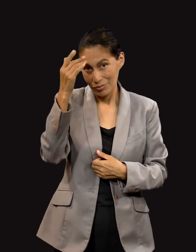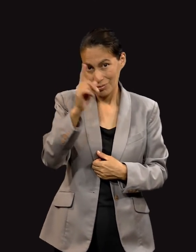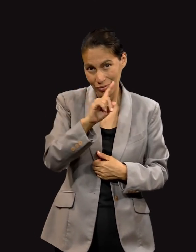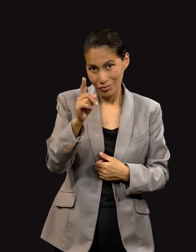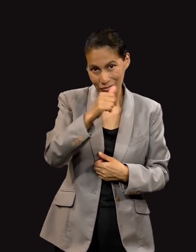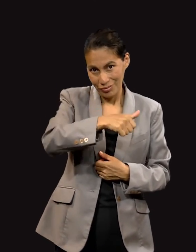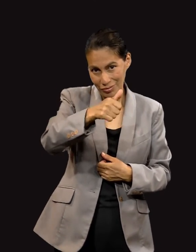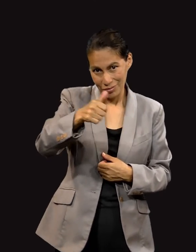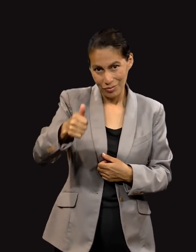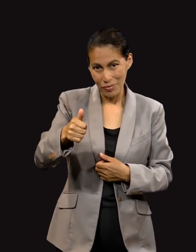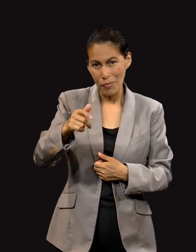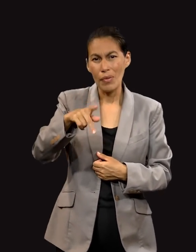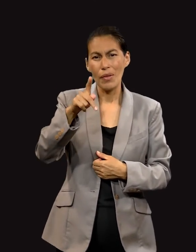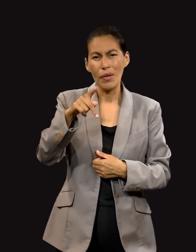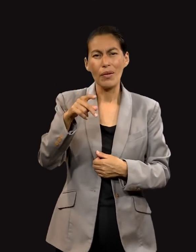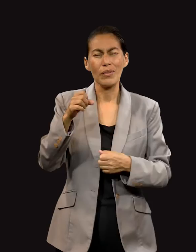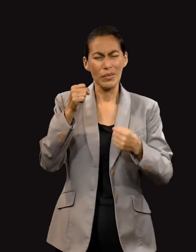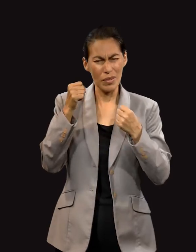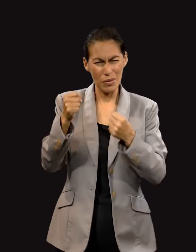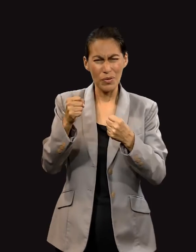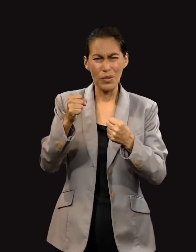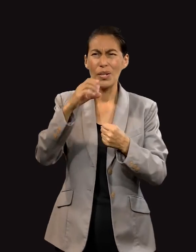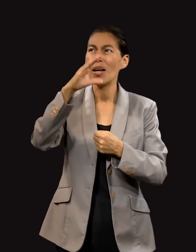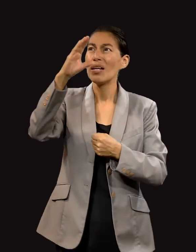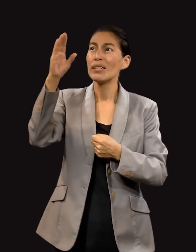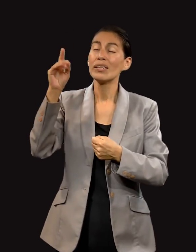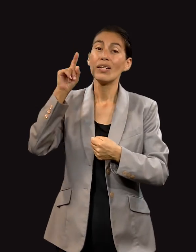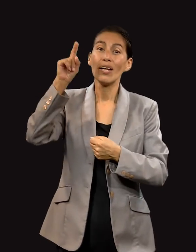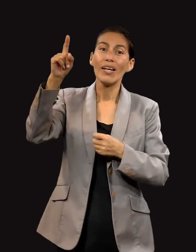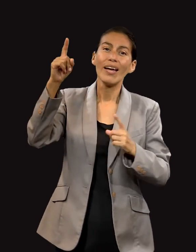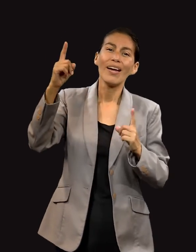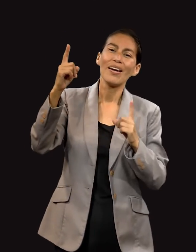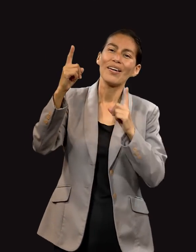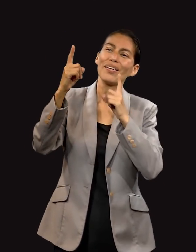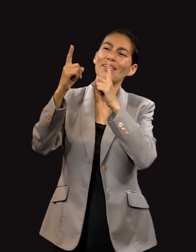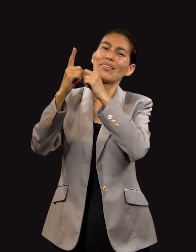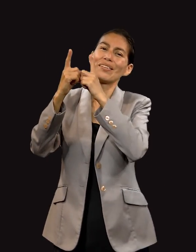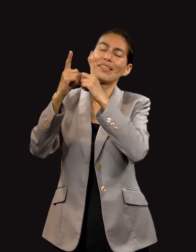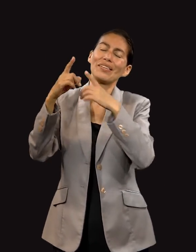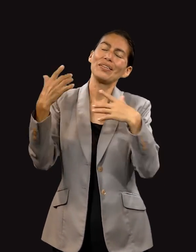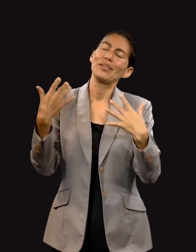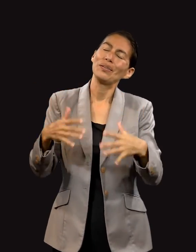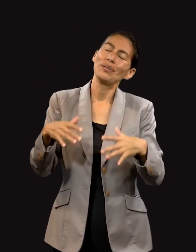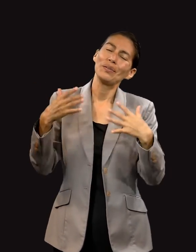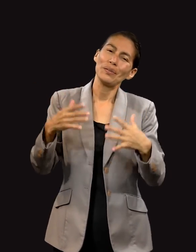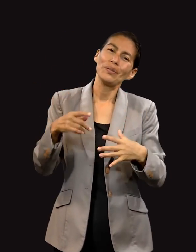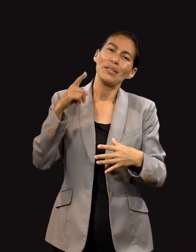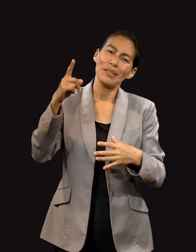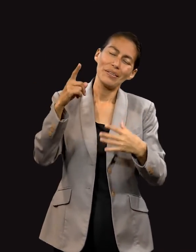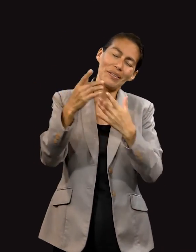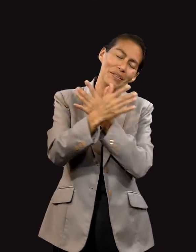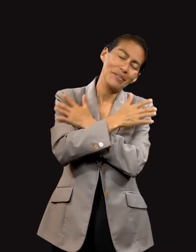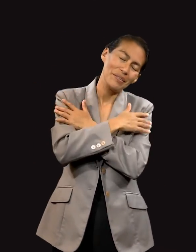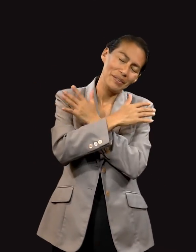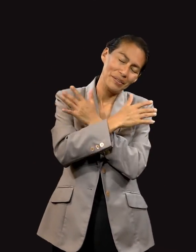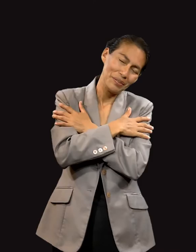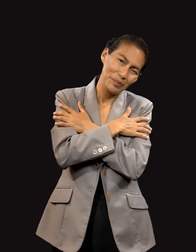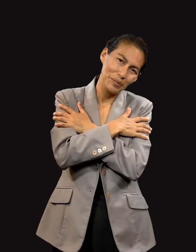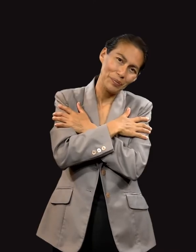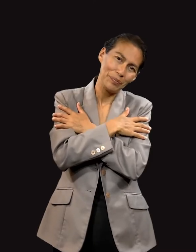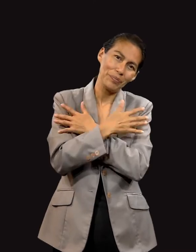yo no los conozco a uno por uno de ustedes, pero yo sé que un día en el cielo nos vamos a encontrar